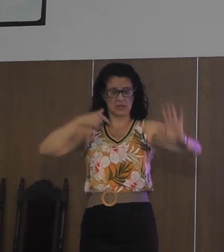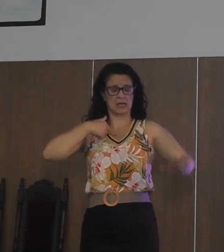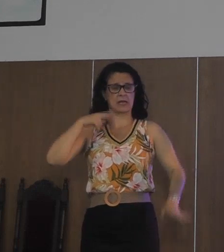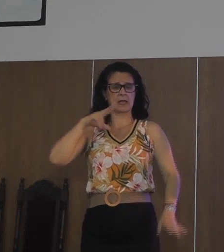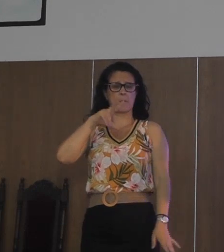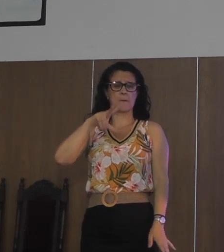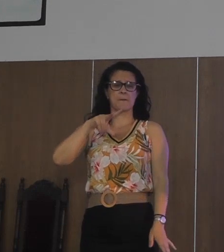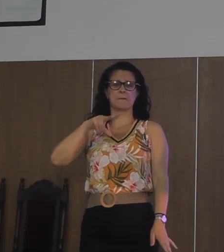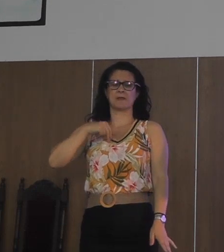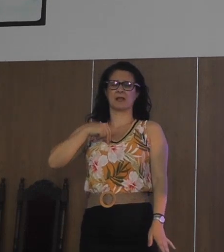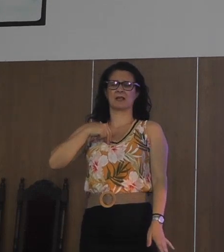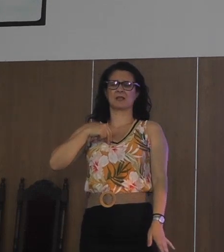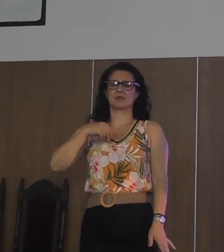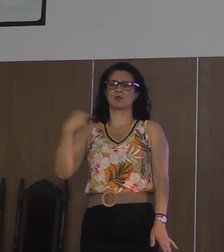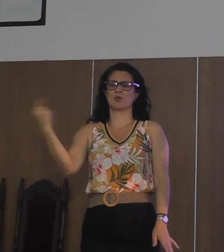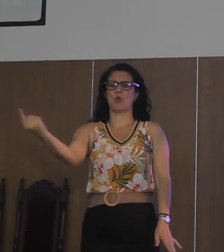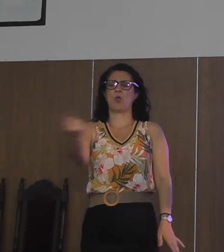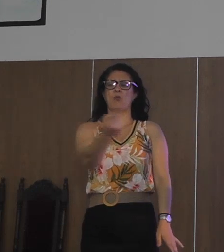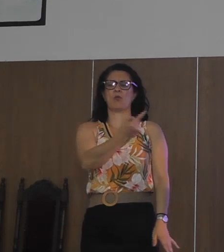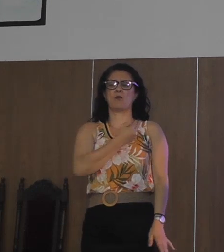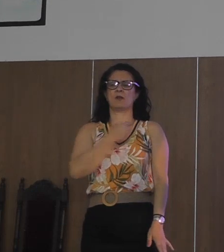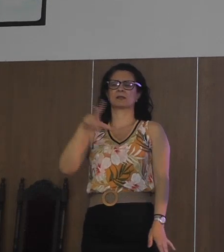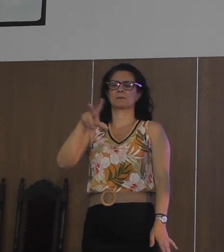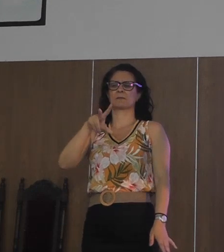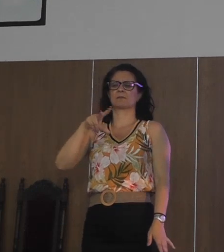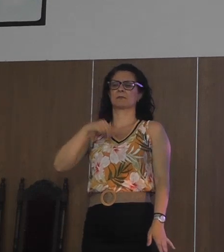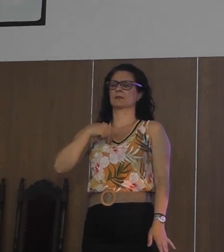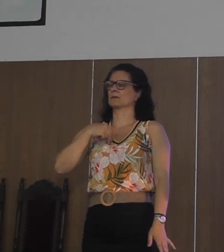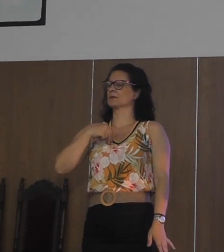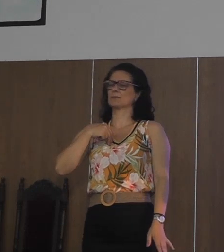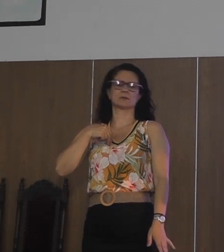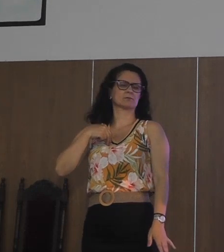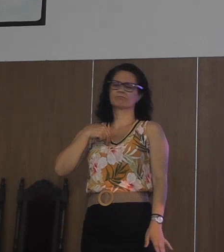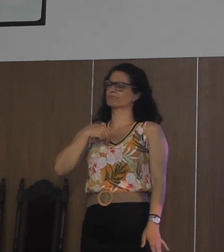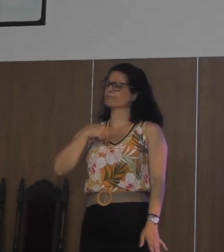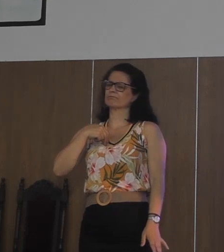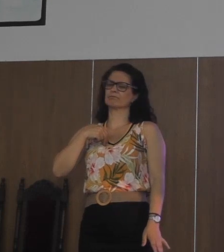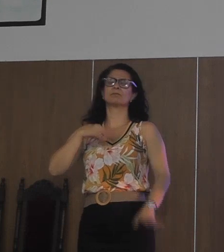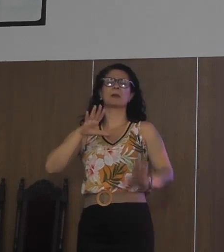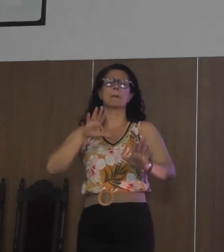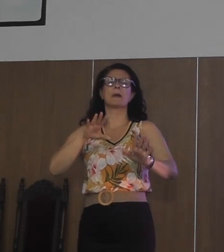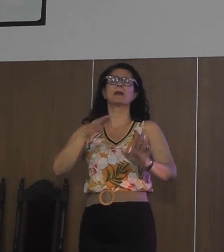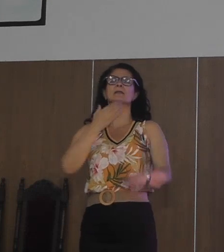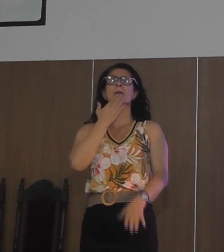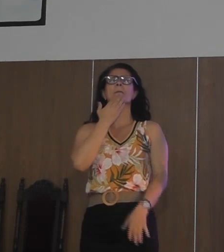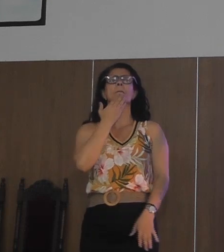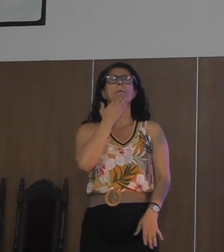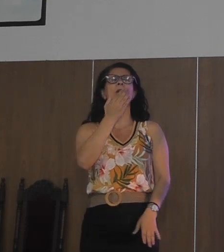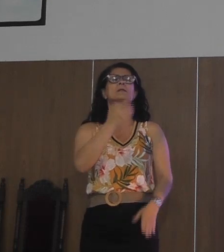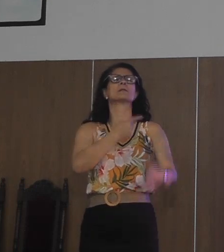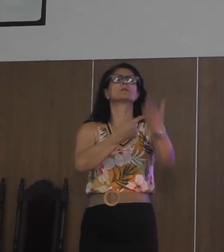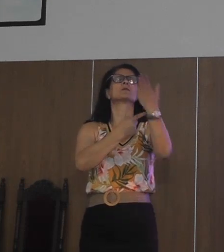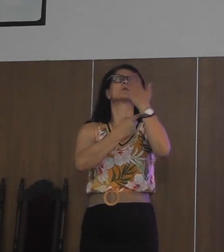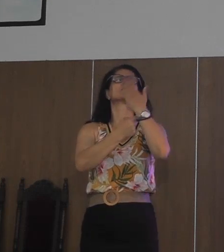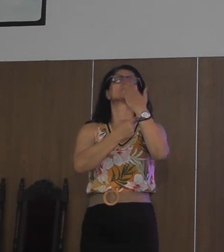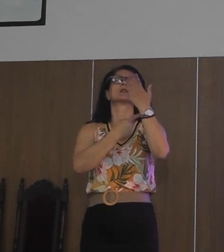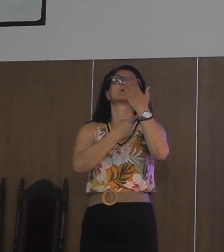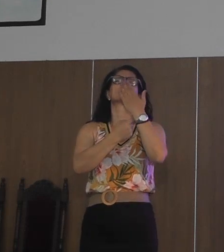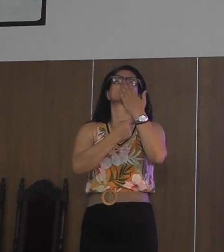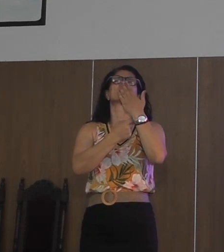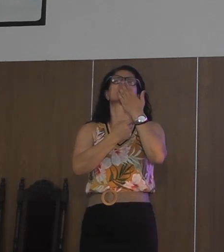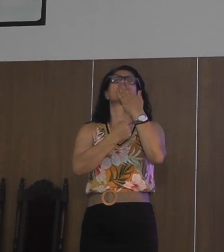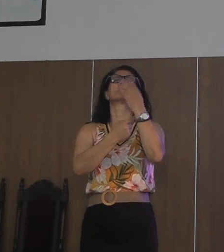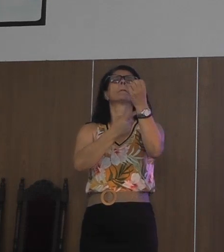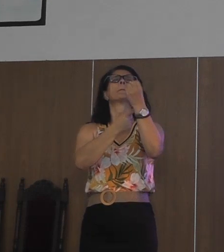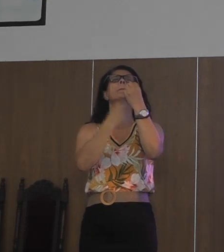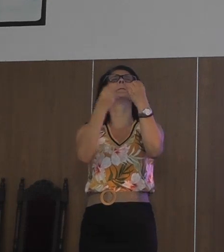Pai, mas nós pedimos a Ti nesse momento, perseverança em nossas vidas, derrama esse dom, derrama